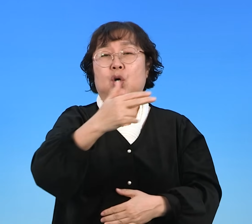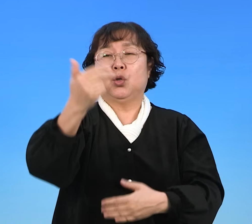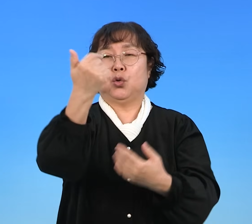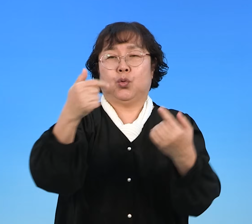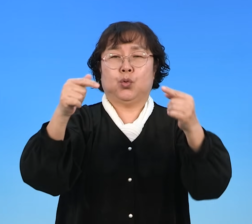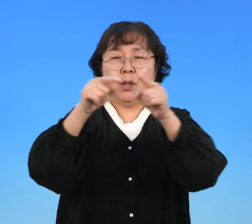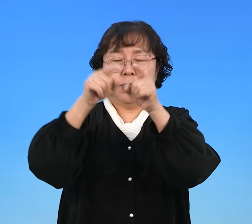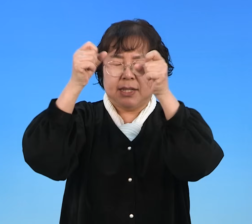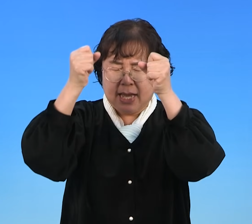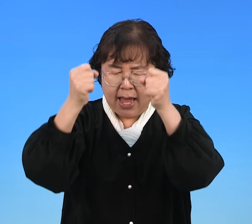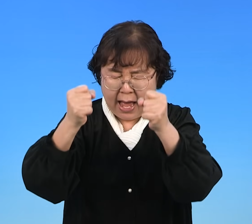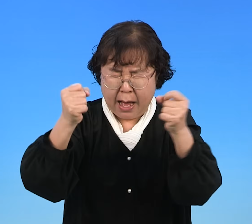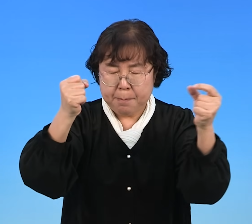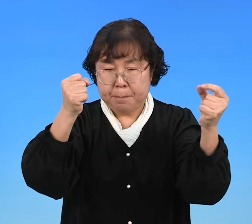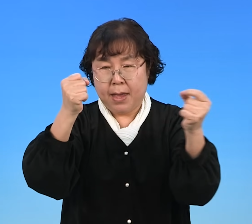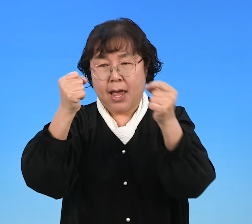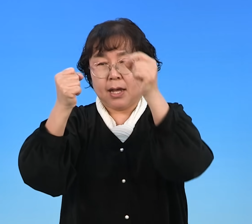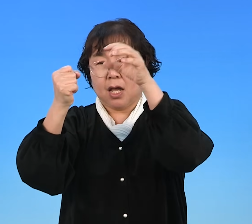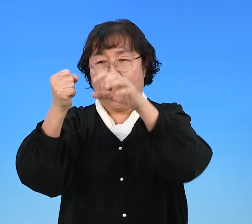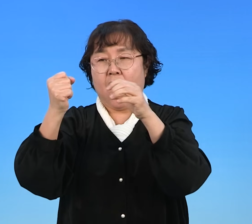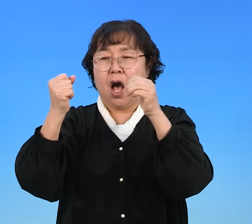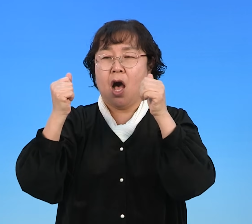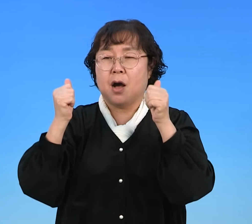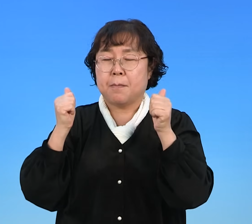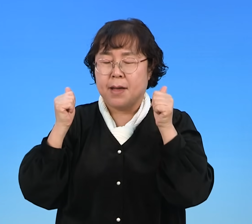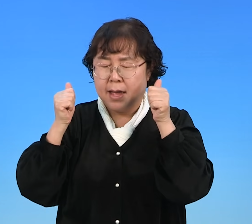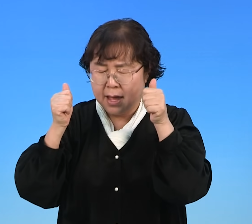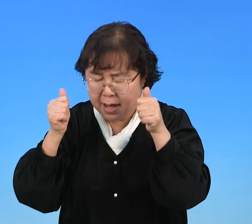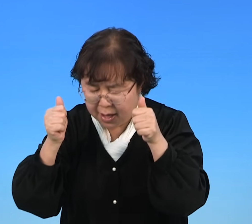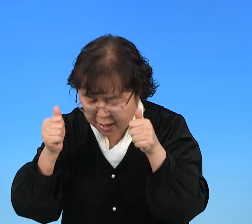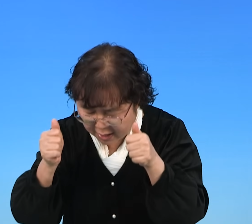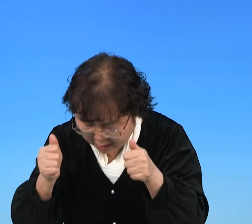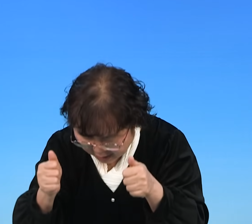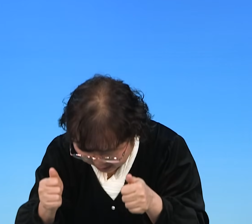주 임재 앞에 경배해.